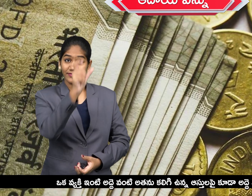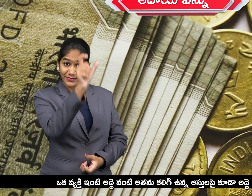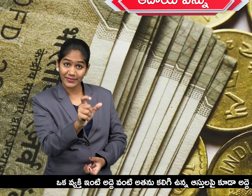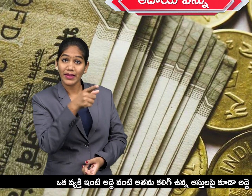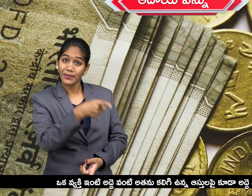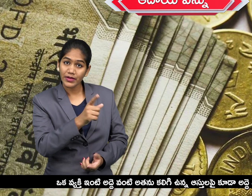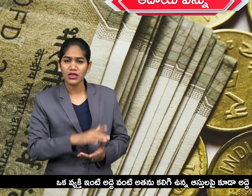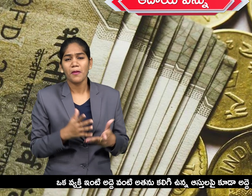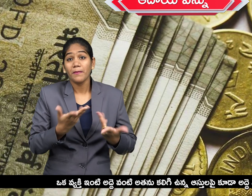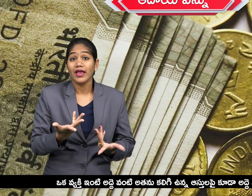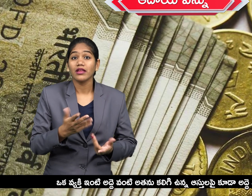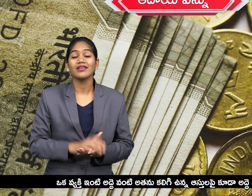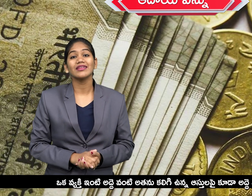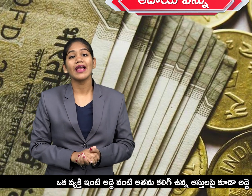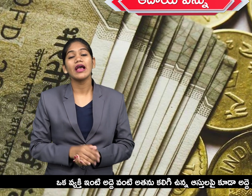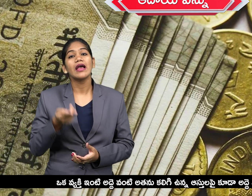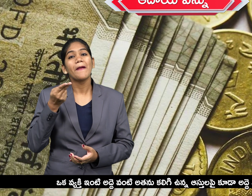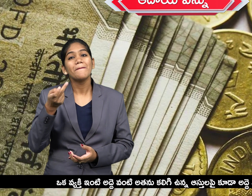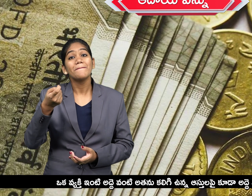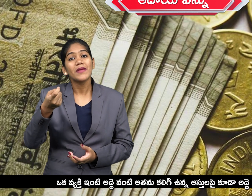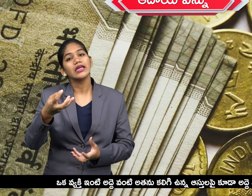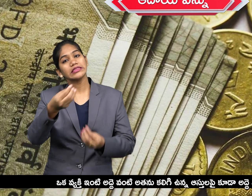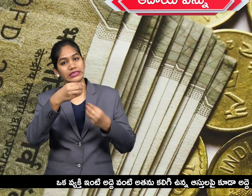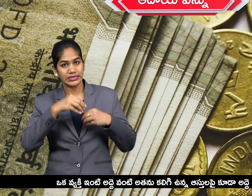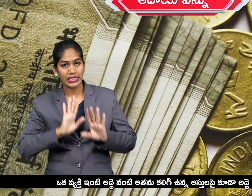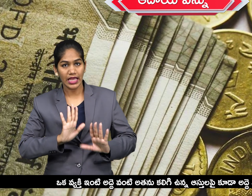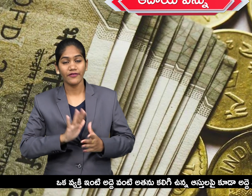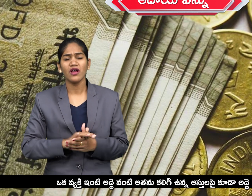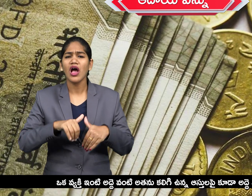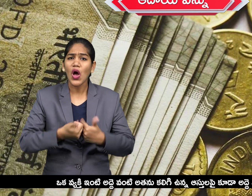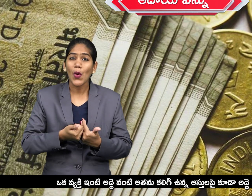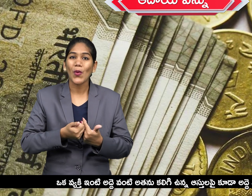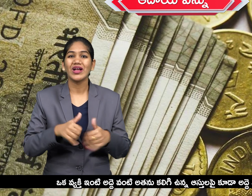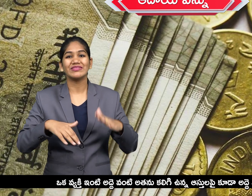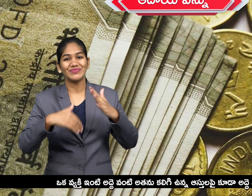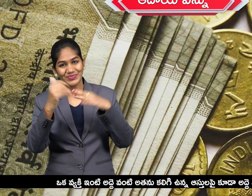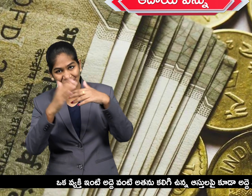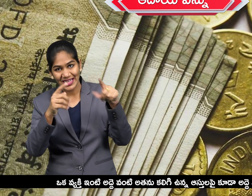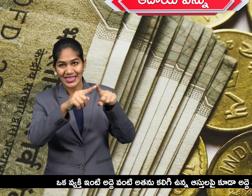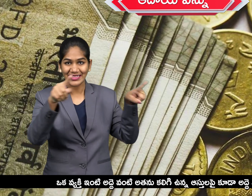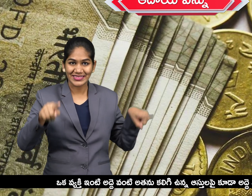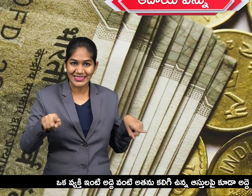ఒక వ్యక్తి ఇంటి అద్దె వంటి అతను కలిగి ఉన్న ఆస్తులపై కూడా అద్దె పొందవచ్చు.